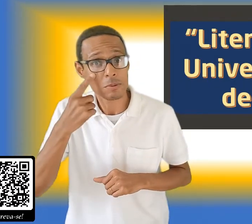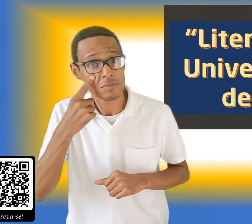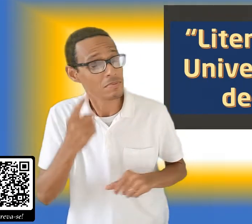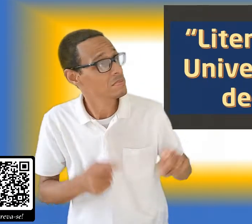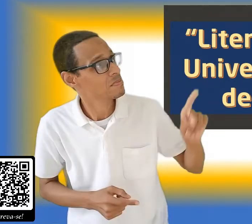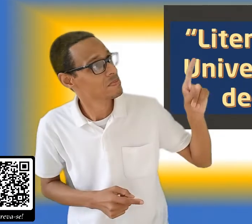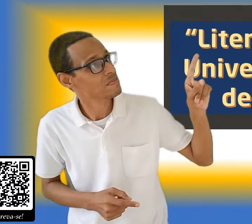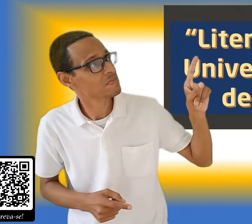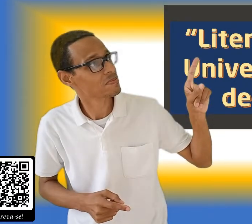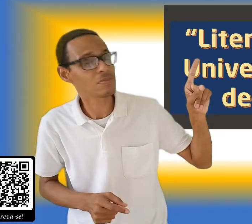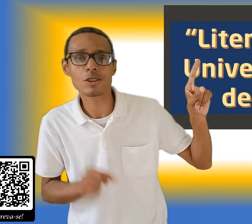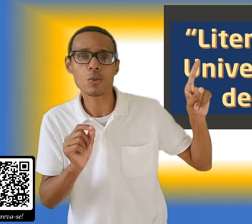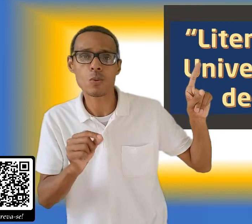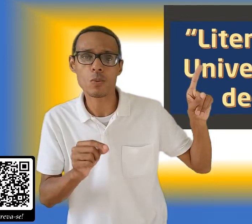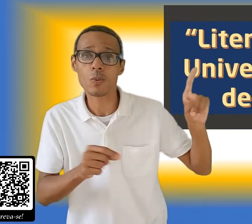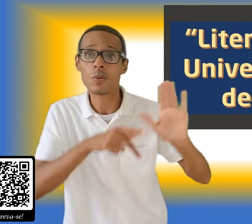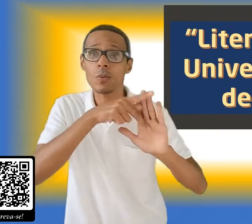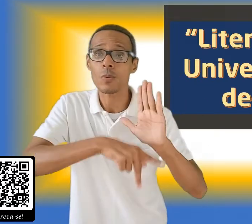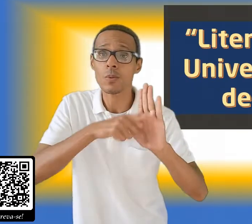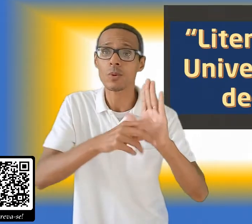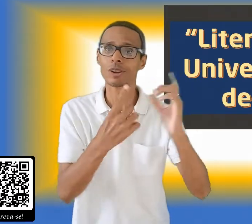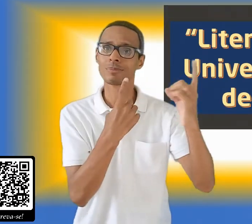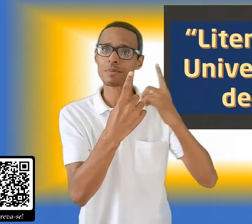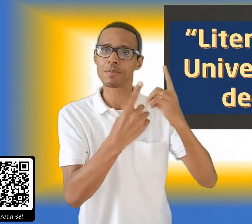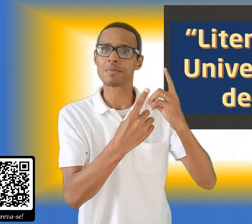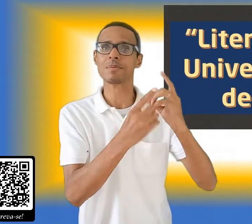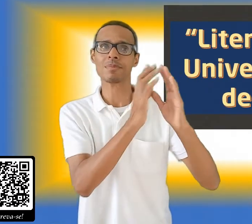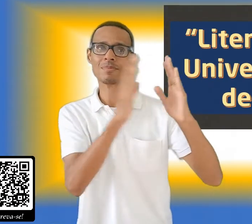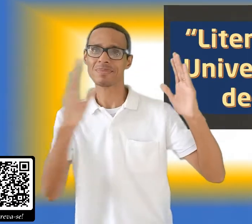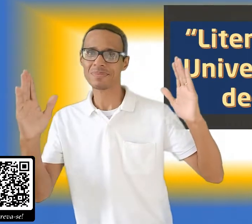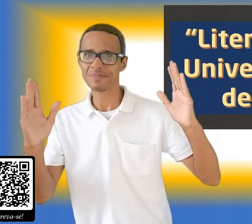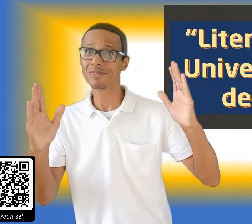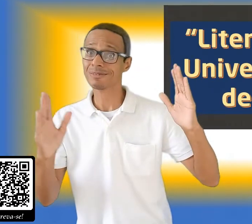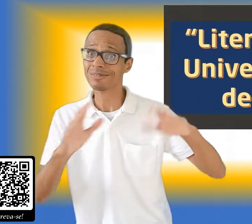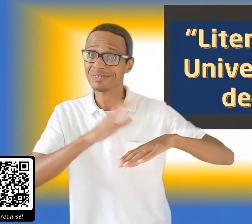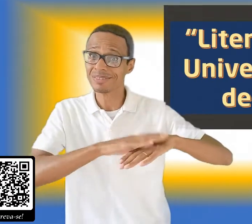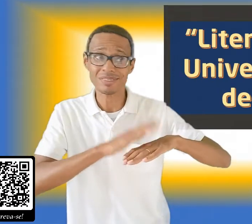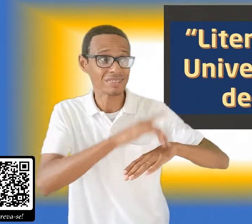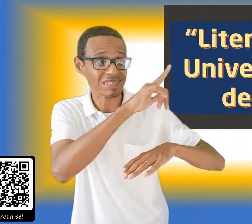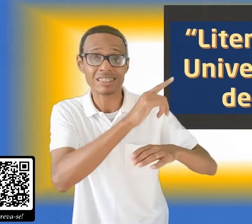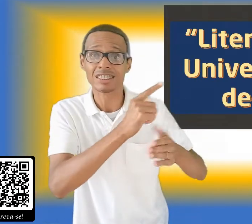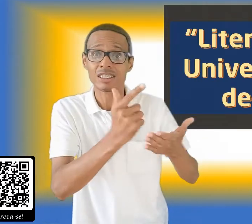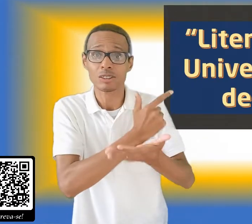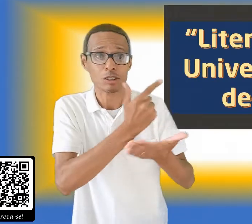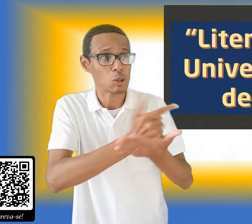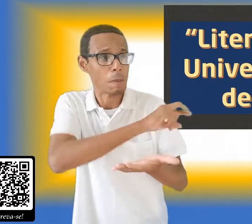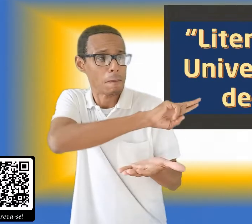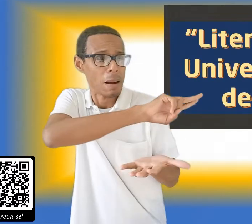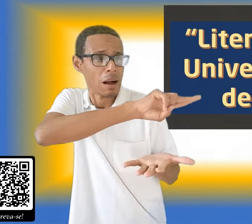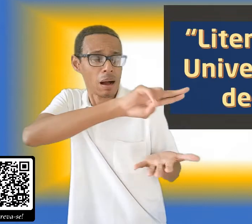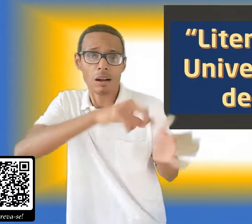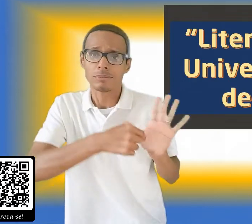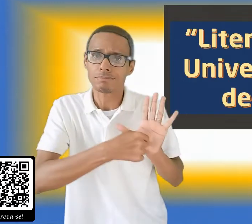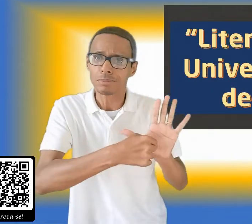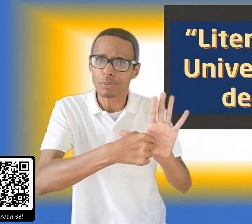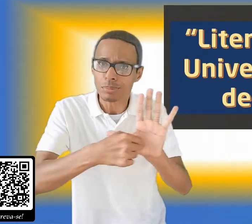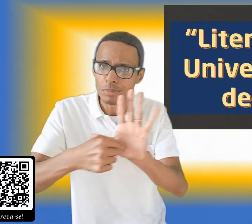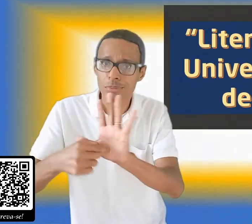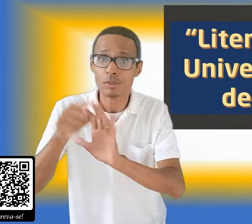card é a playlist do Dialogando com a Biblioteca. Neste projeto, vários autores já